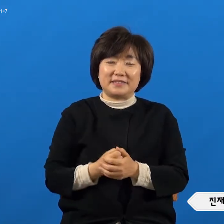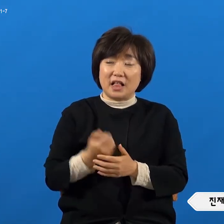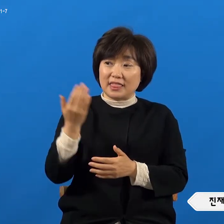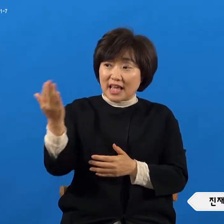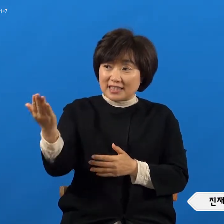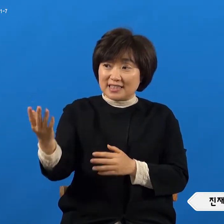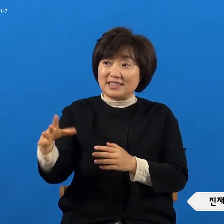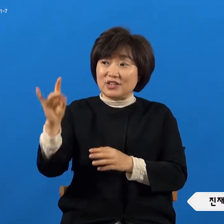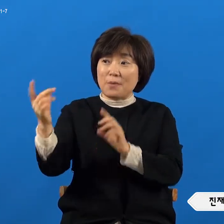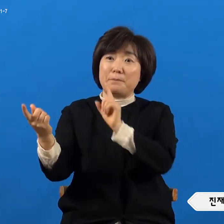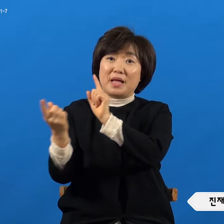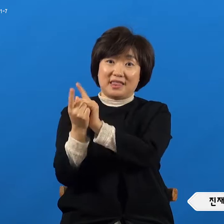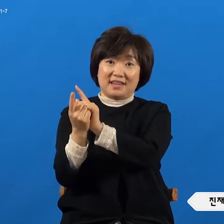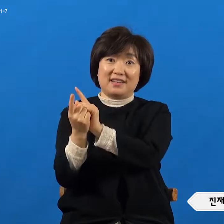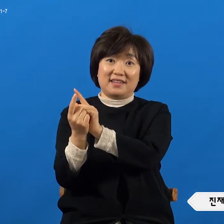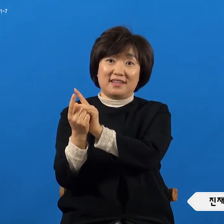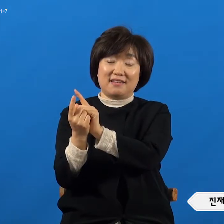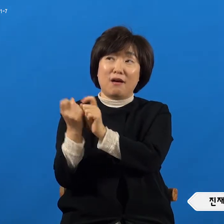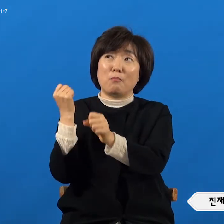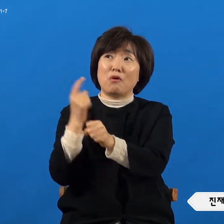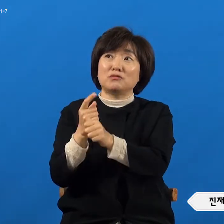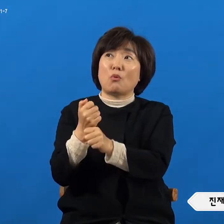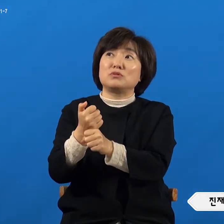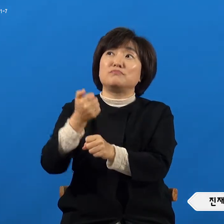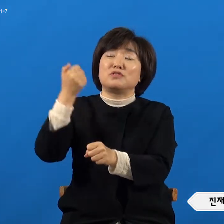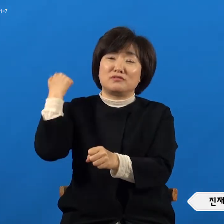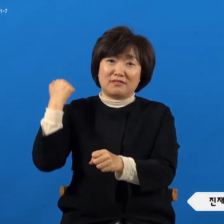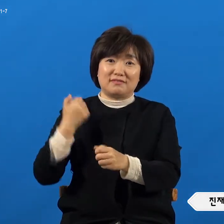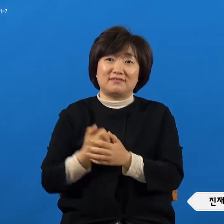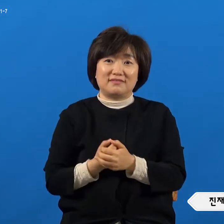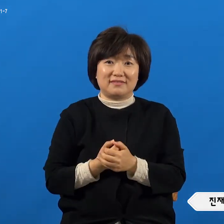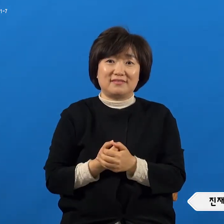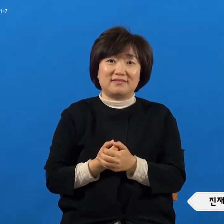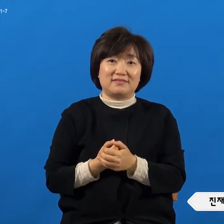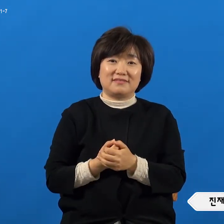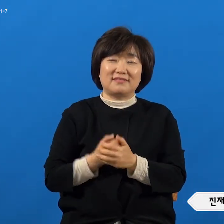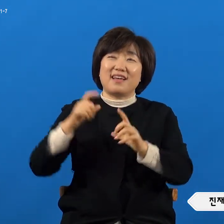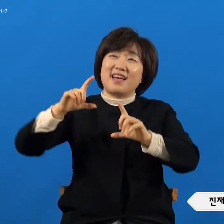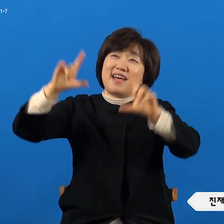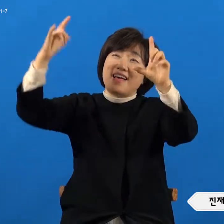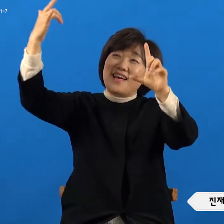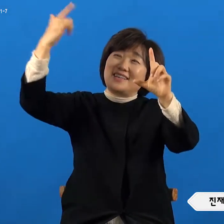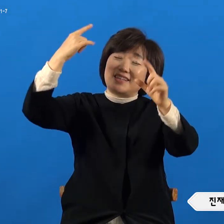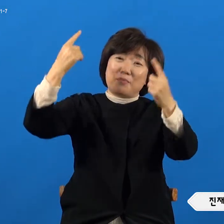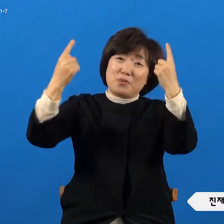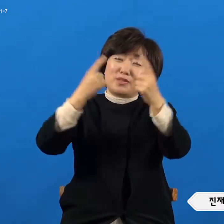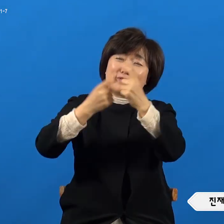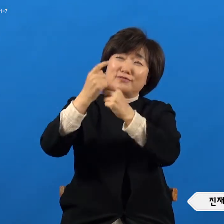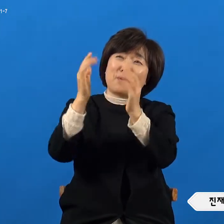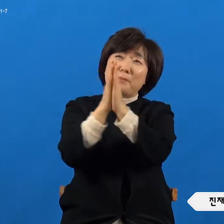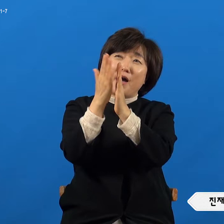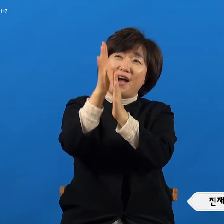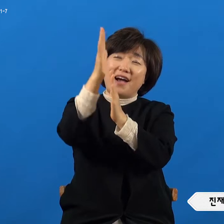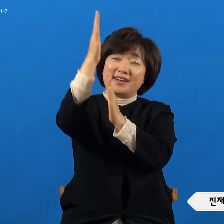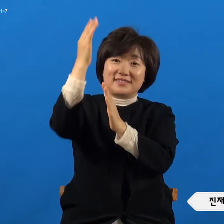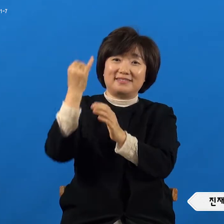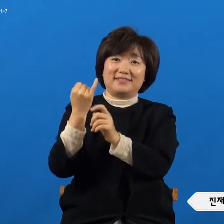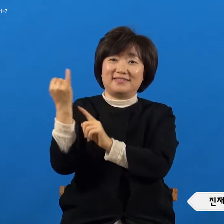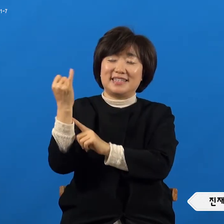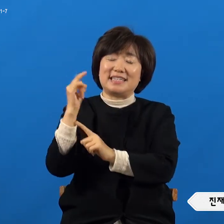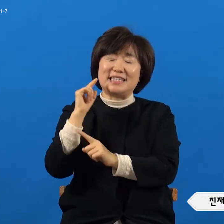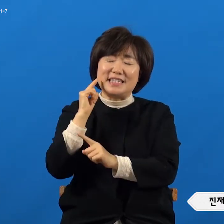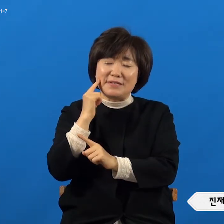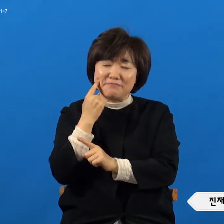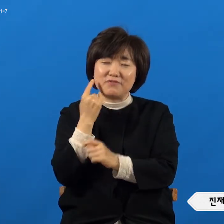당신을 처음 만난 게 벌써 50년 전입니다. 햇살보다 더 반짝반짝 빛나고 있던 예쁜 여대생